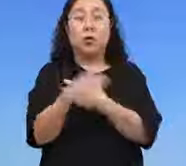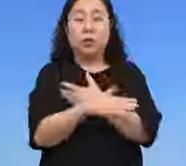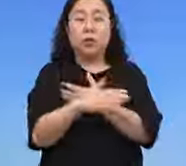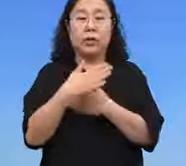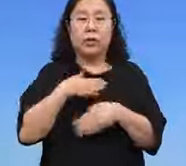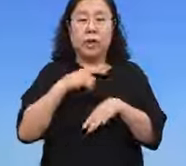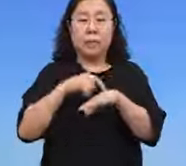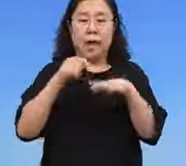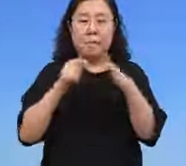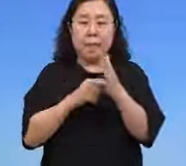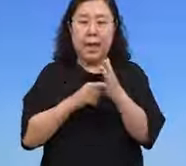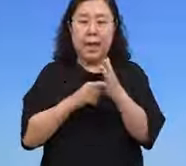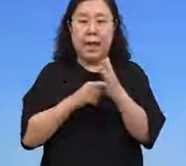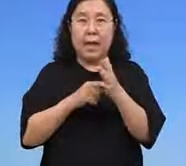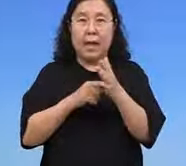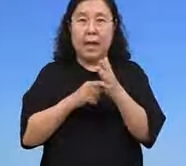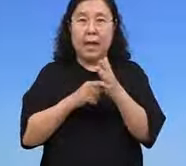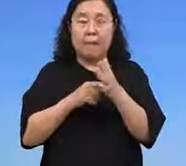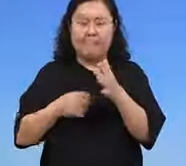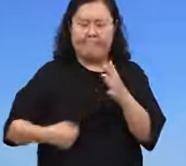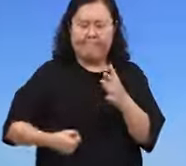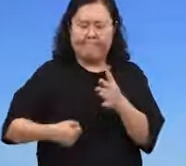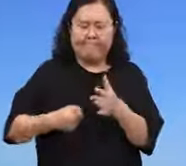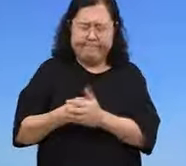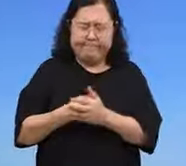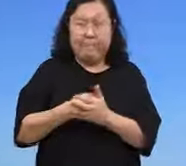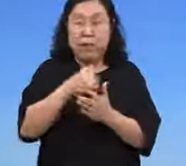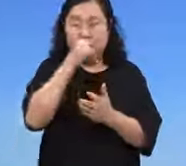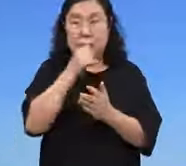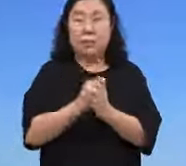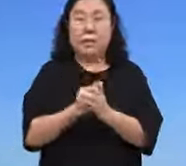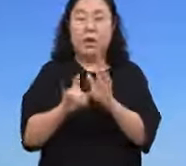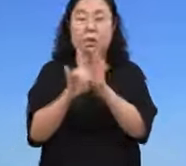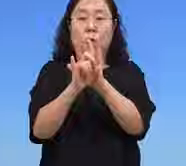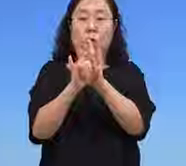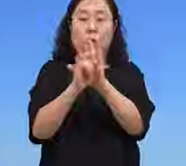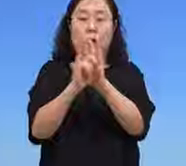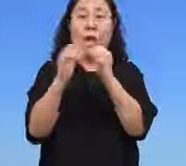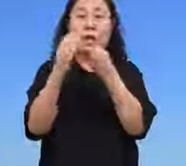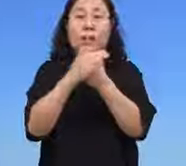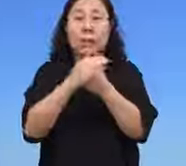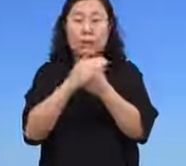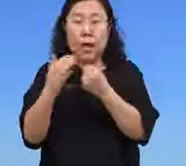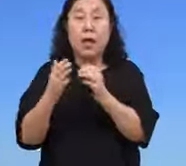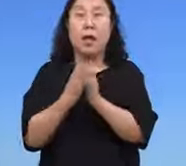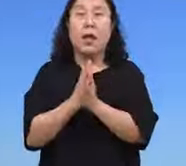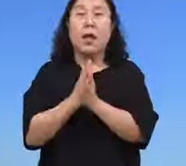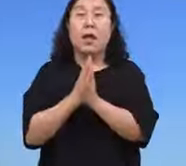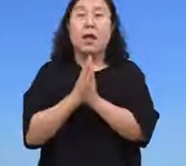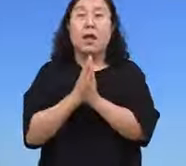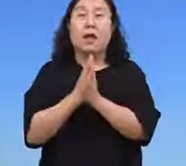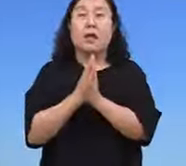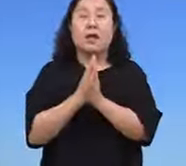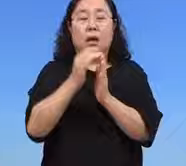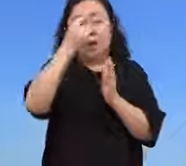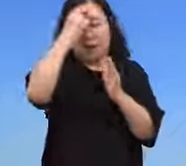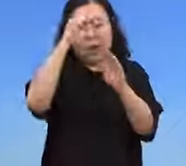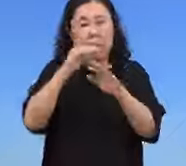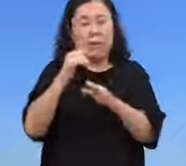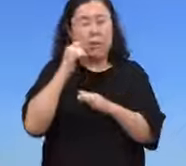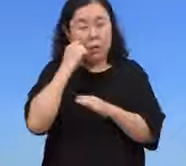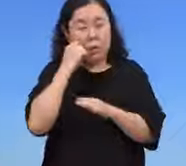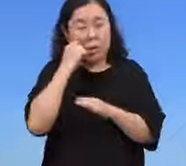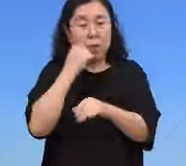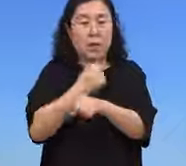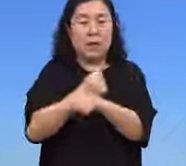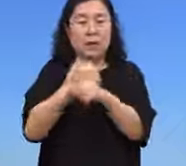마음으로 오기를 가지고 다짐합니다. 하나님, 코로나19 때문에 오늘 성도들이 본당에 와서 예배도 못 드리고 코로나19 때문에